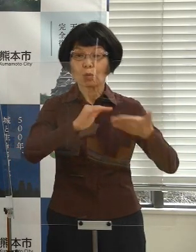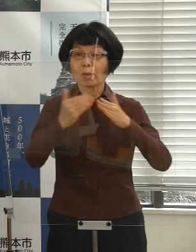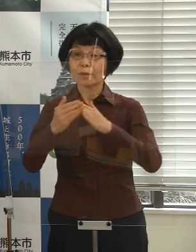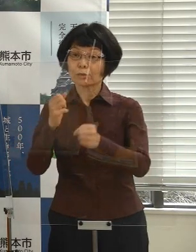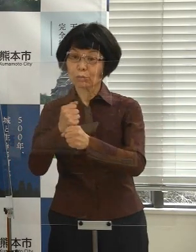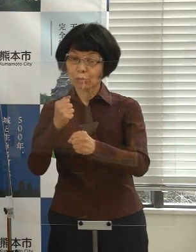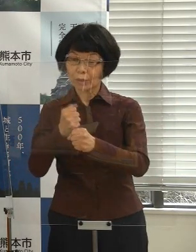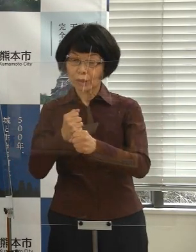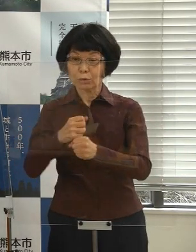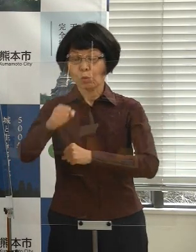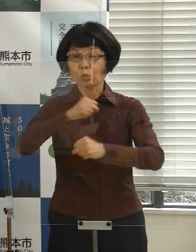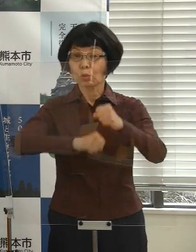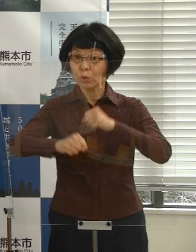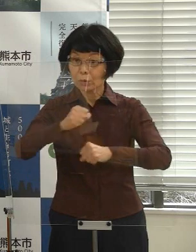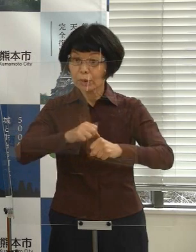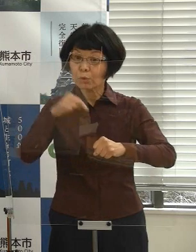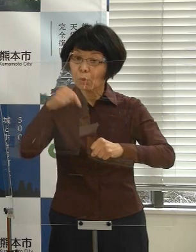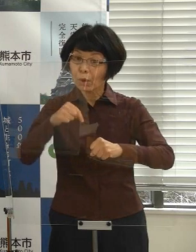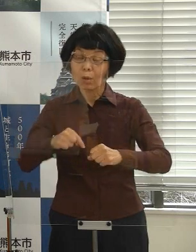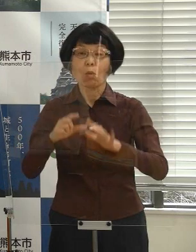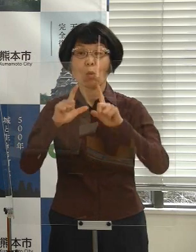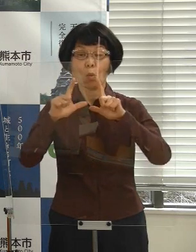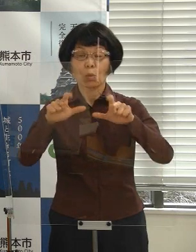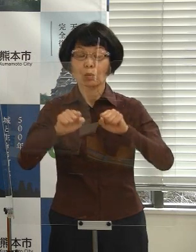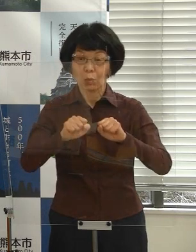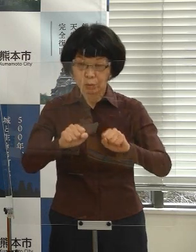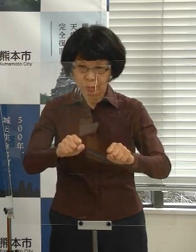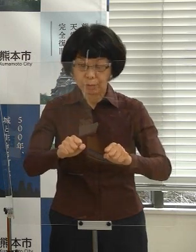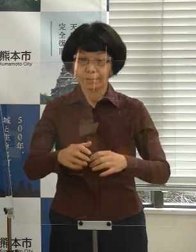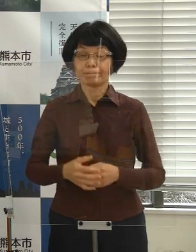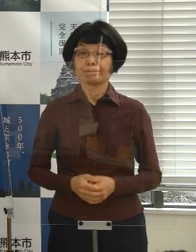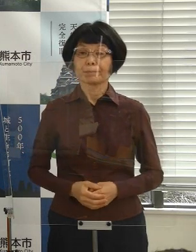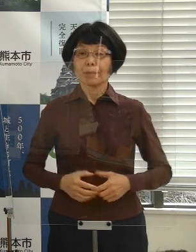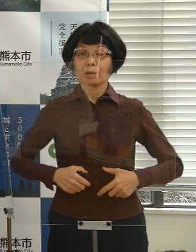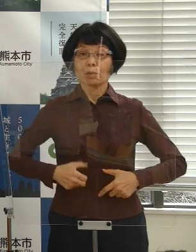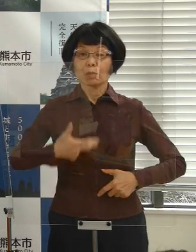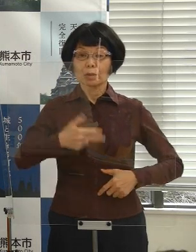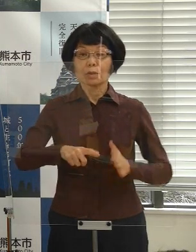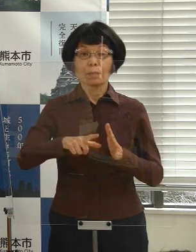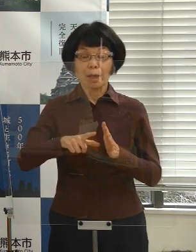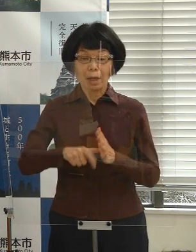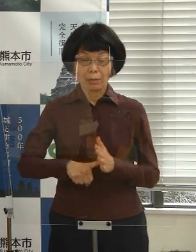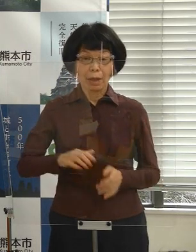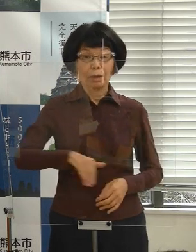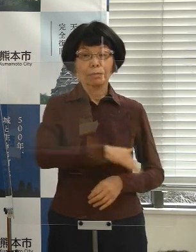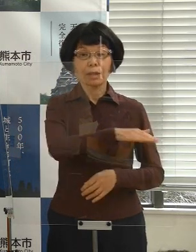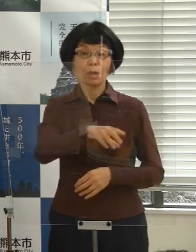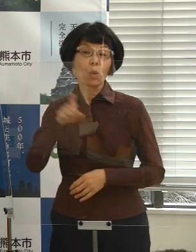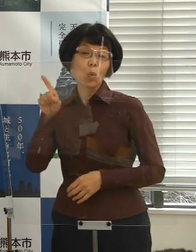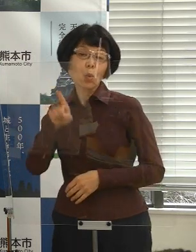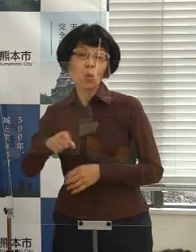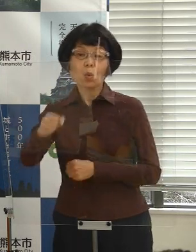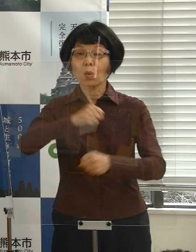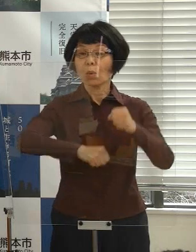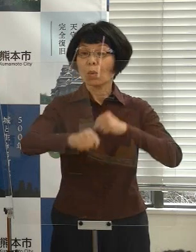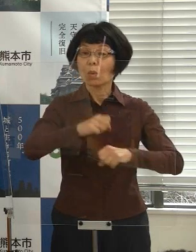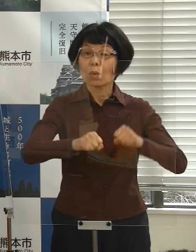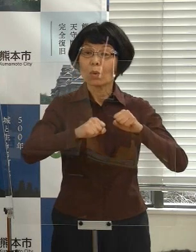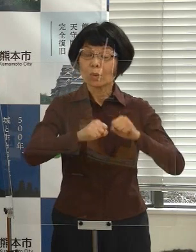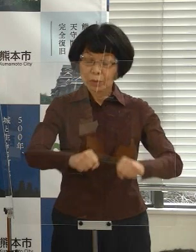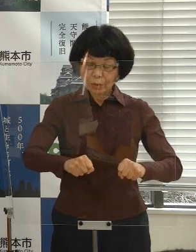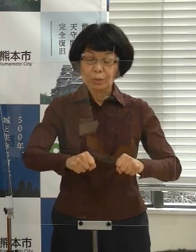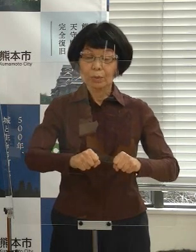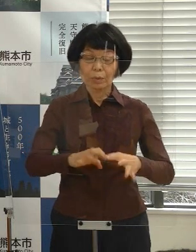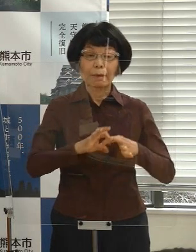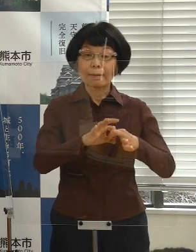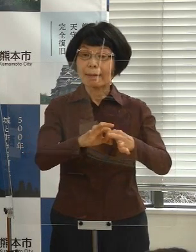みについてご報告をさせていただきます。本市では誰もが移動しやすく暮らしやすい多角連携都市の実現を